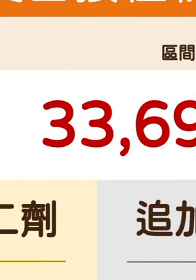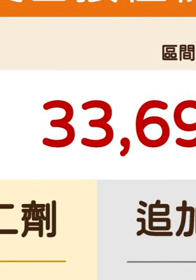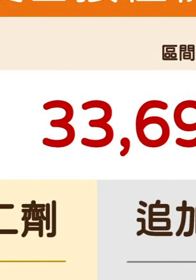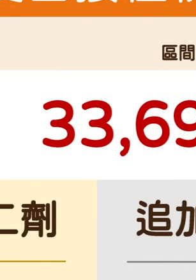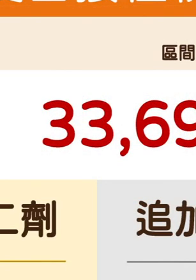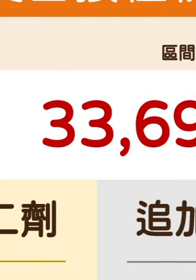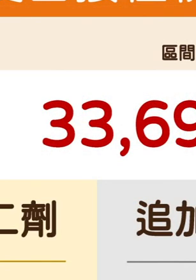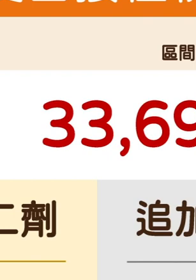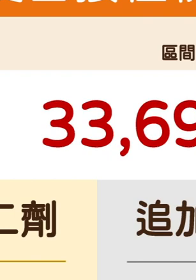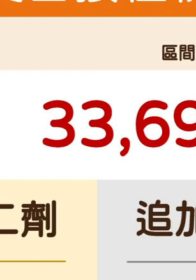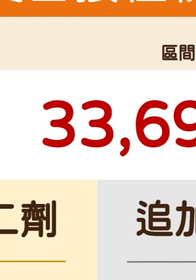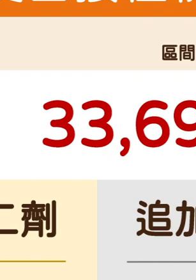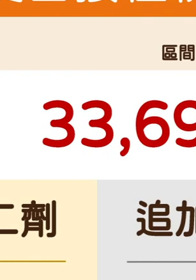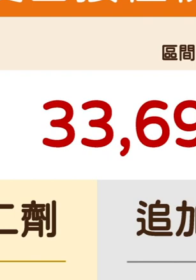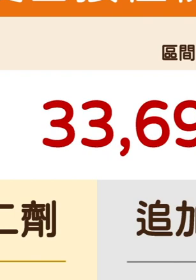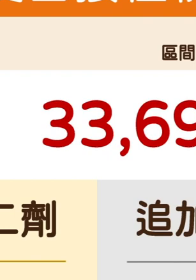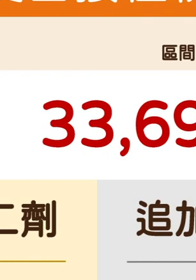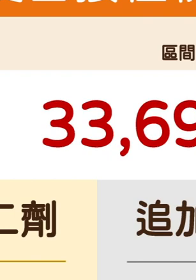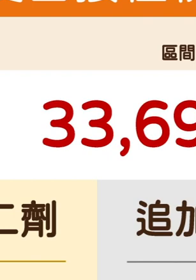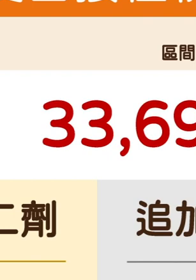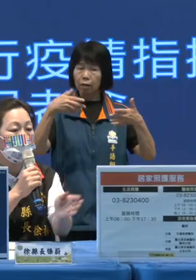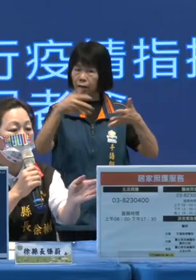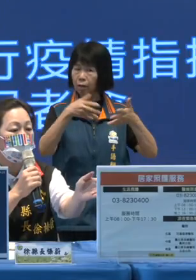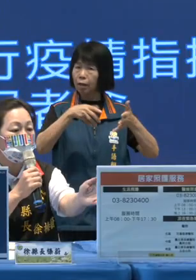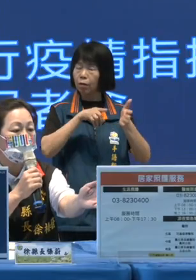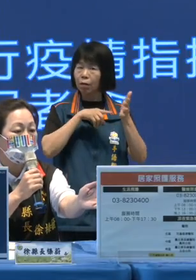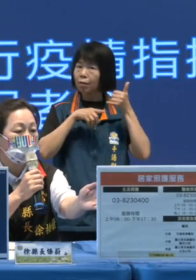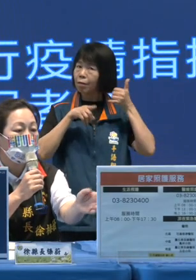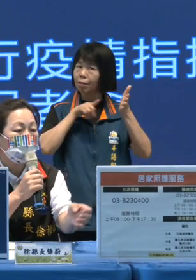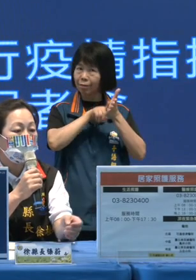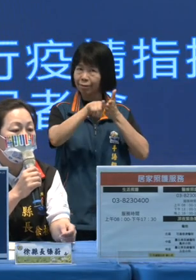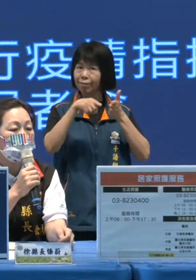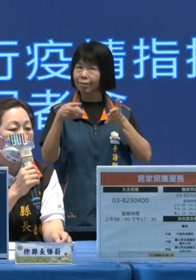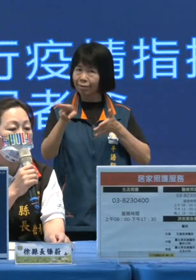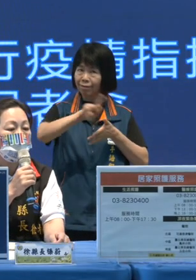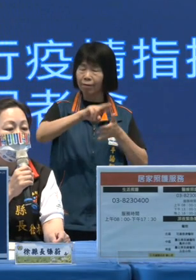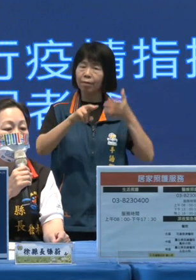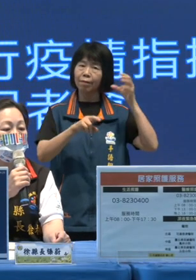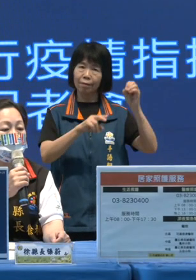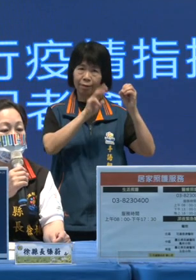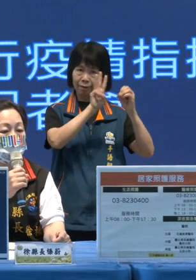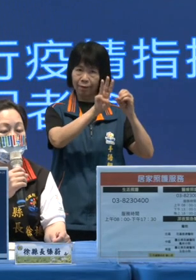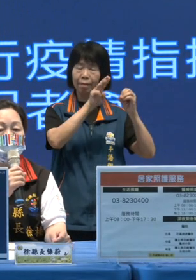央争取疫苗，满足乡亲的需要。记者徐丽群，花莲市报道。